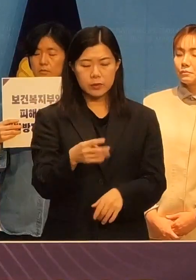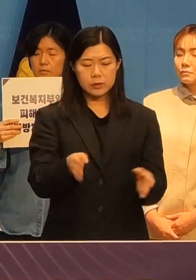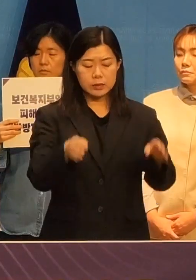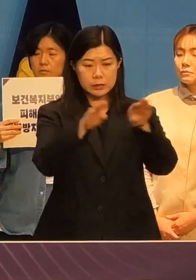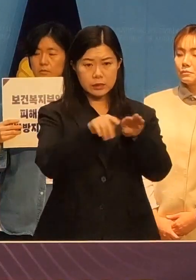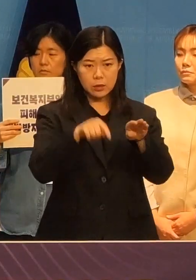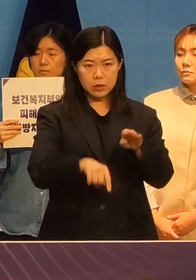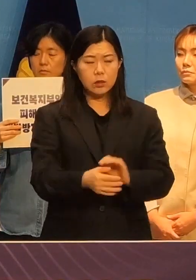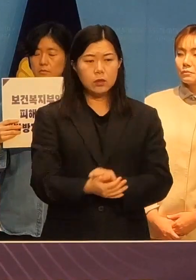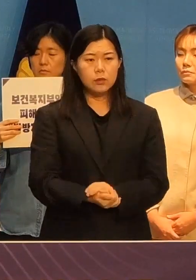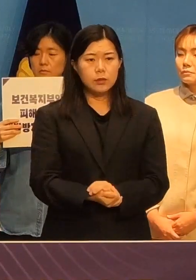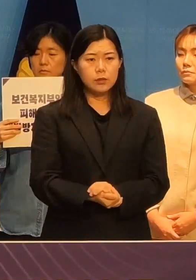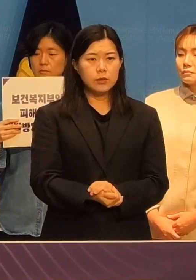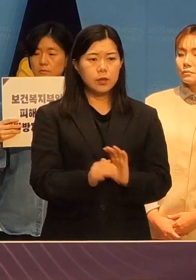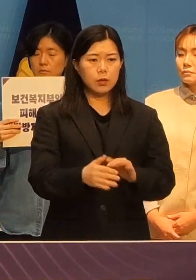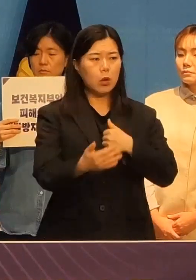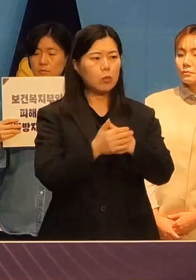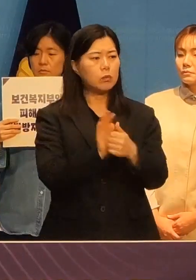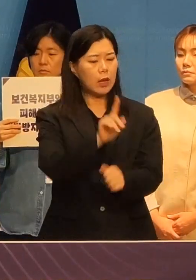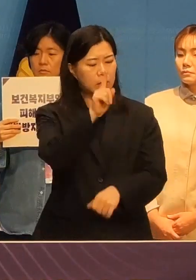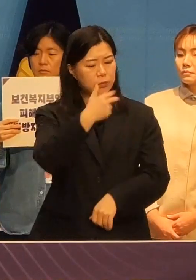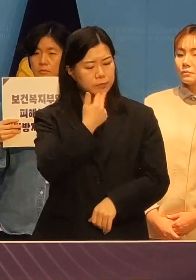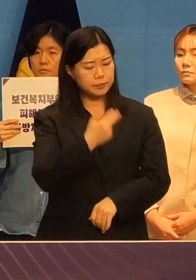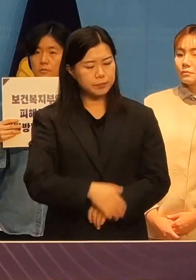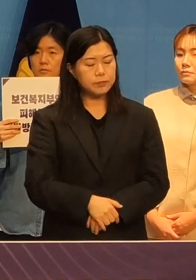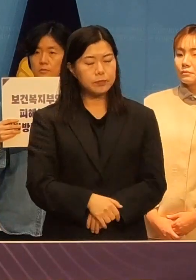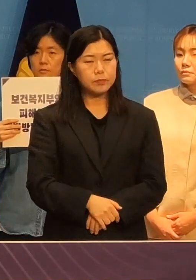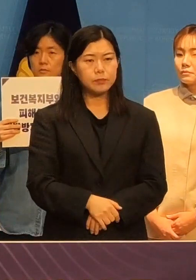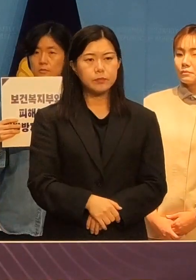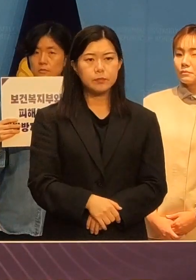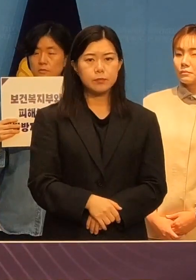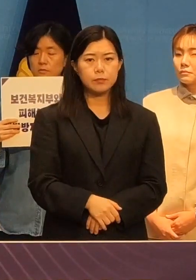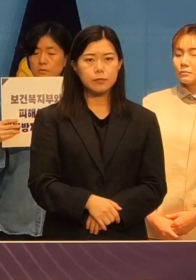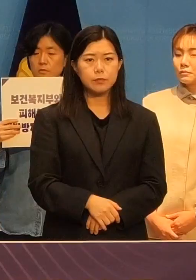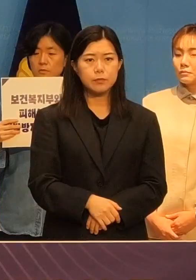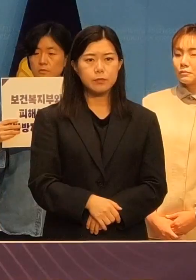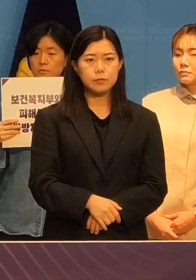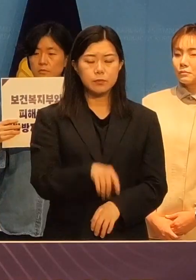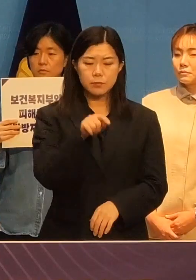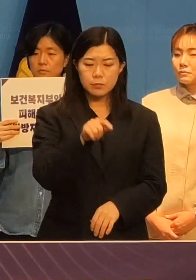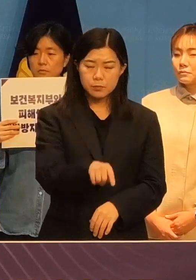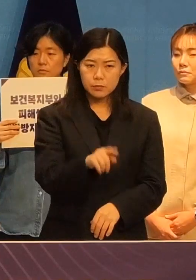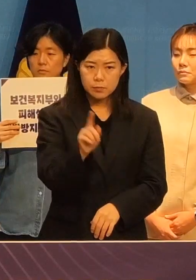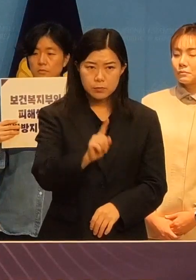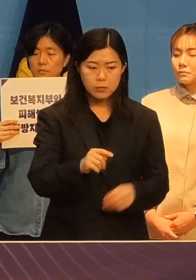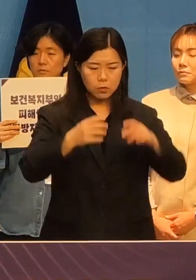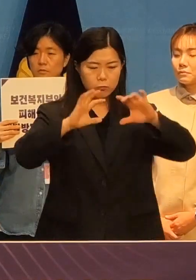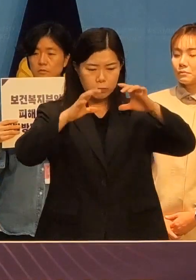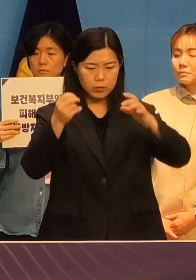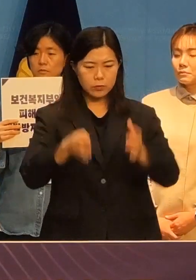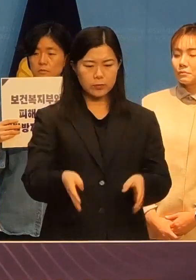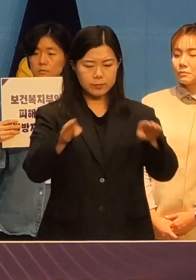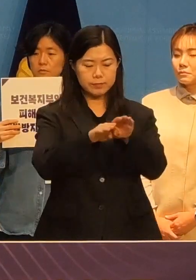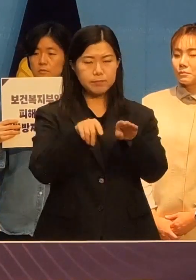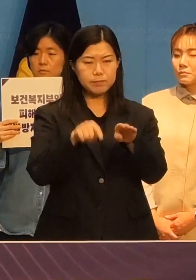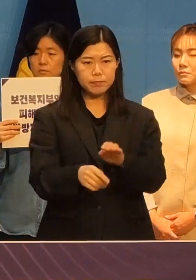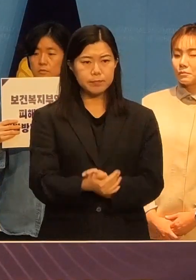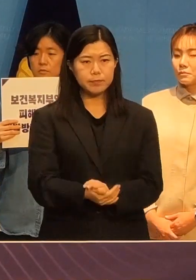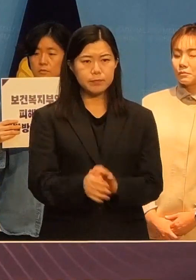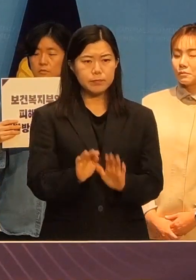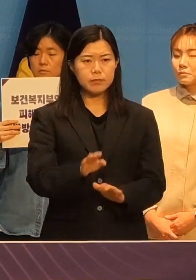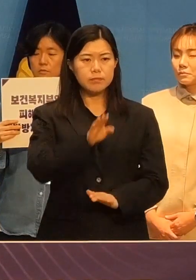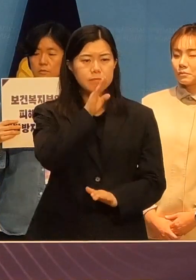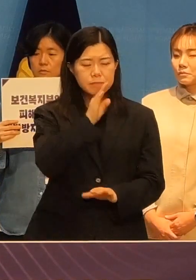그 어느 것도 협조하지 않고 있습니다. 바로 이것이 국가와 시설이 이